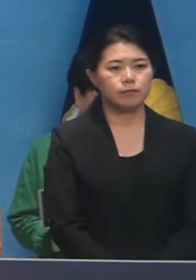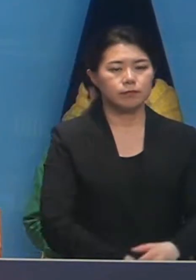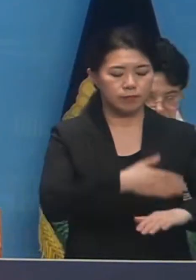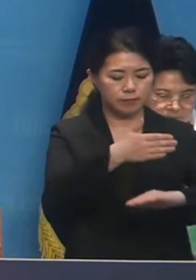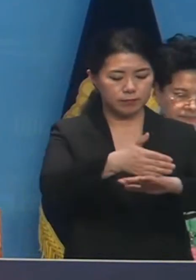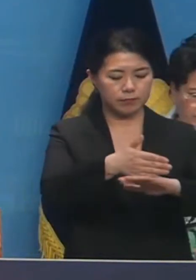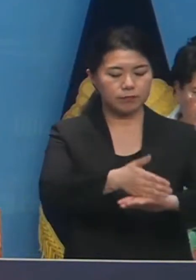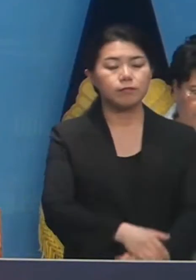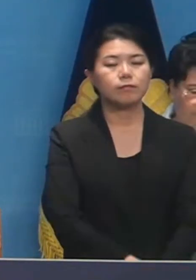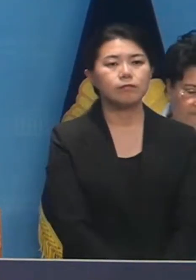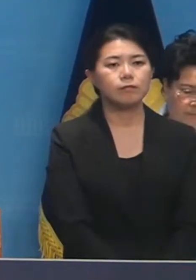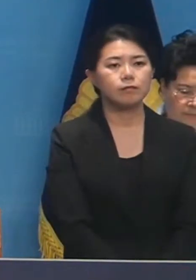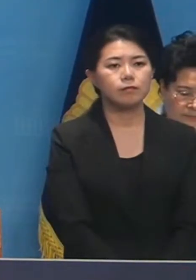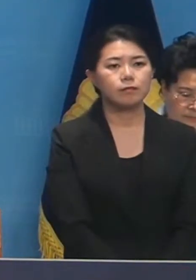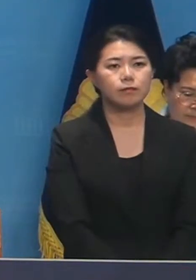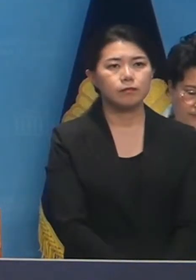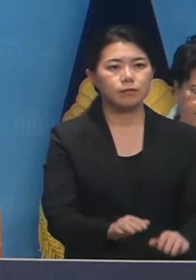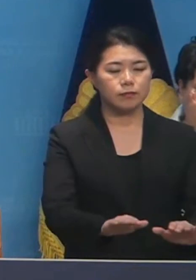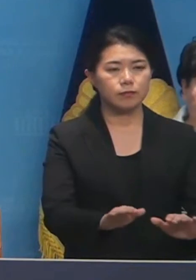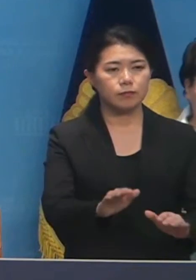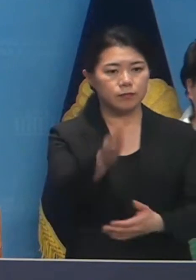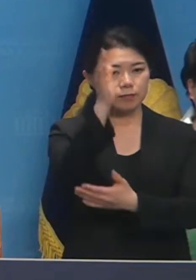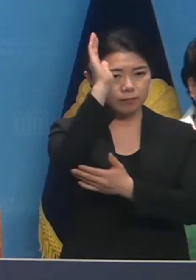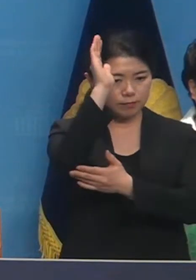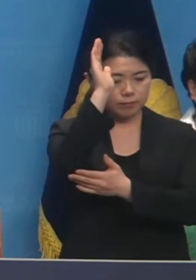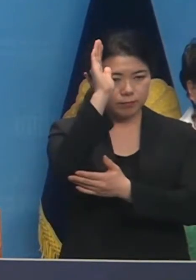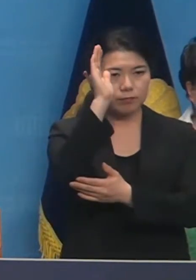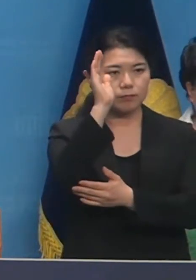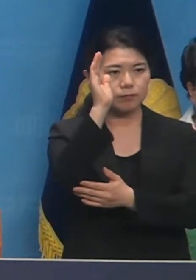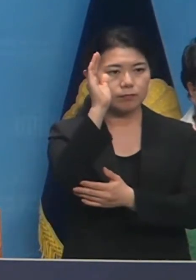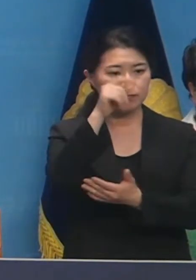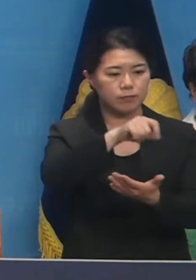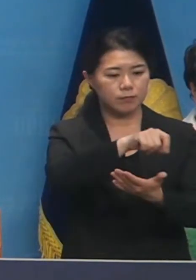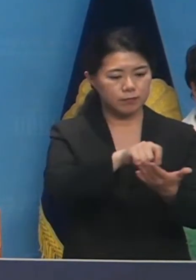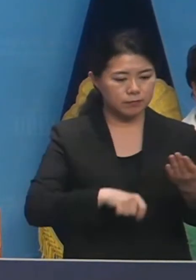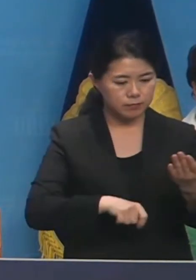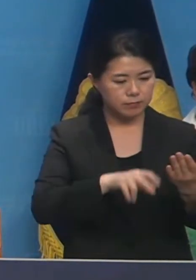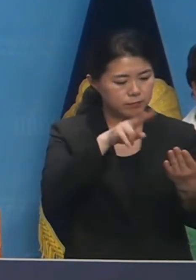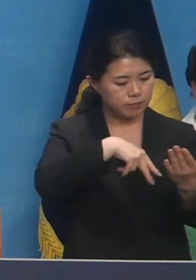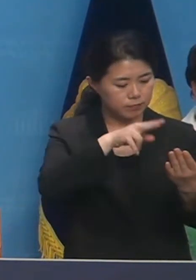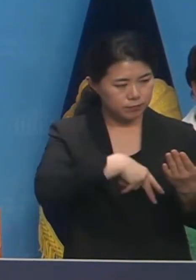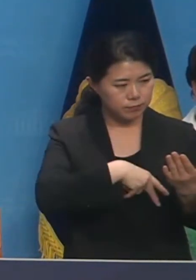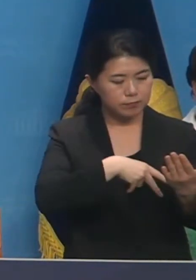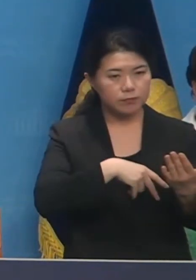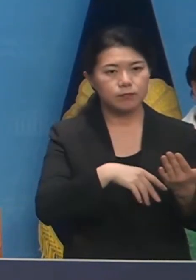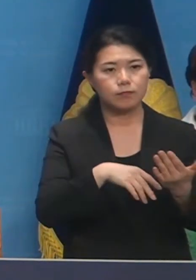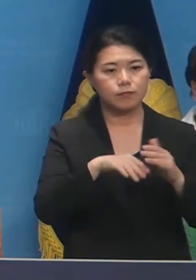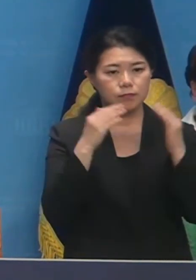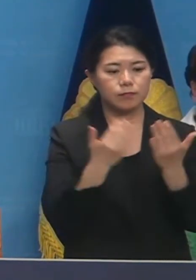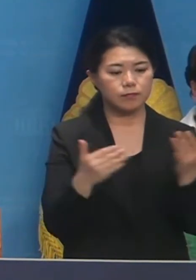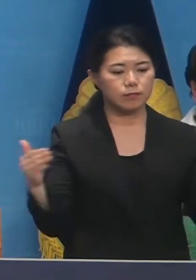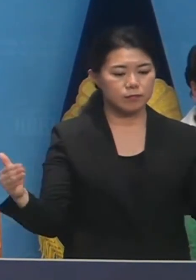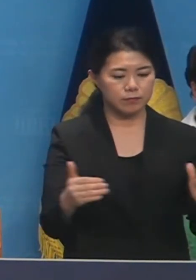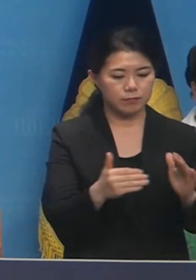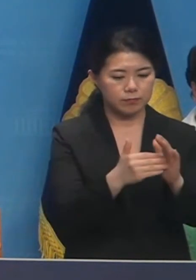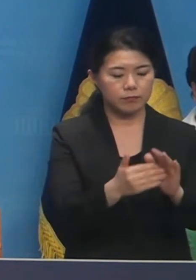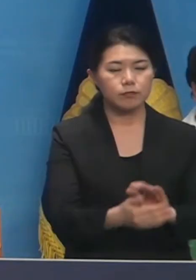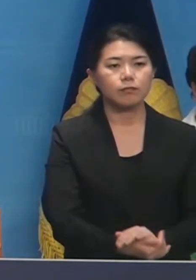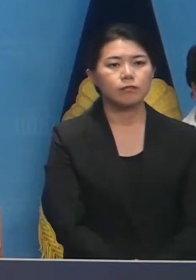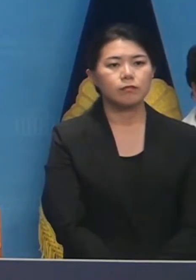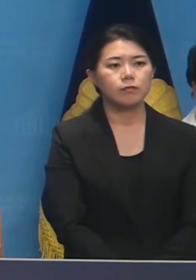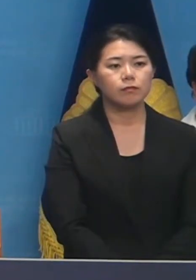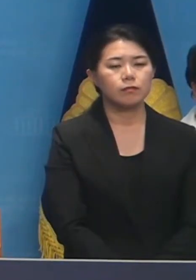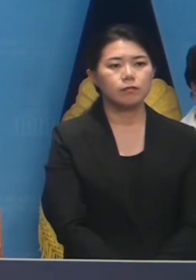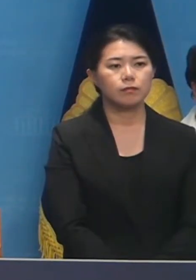네, 감사합니다. 이상으로 모든 발언과 성명서 낭독이 마무리되어가고